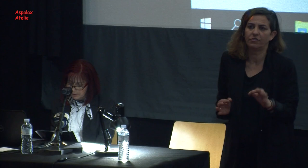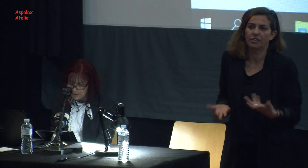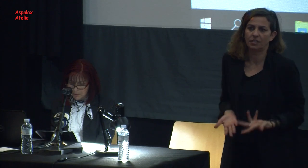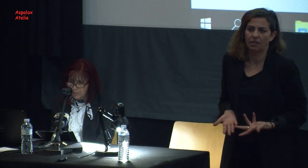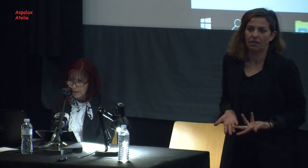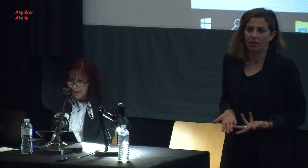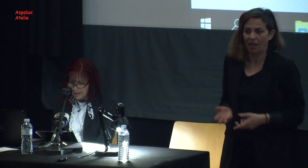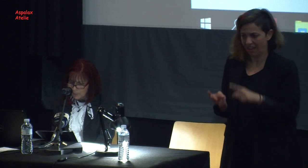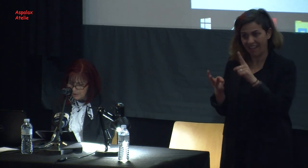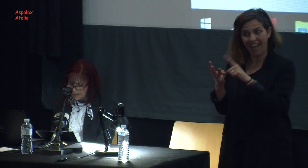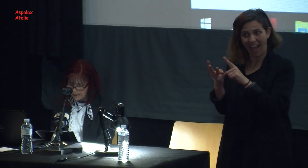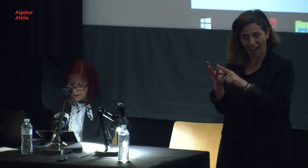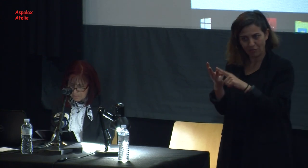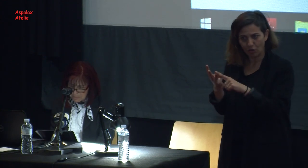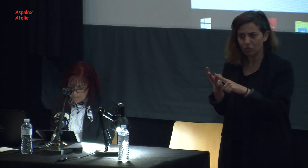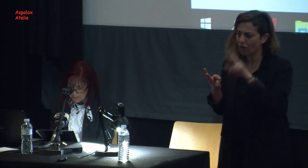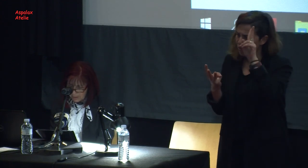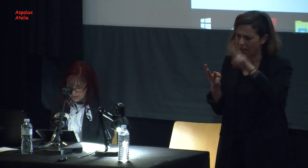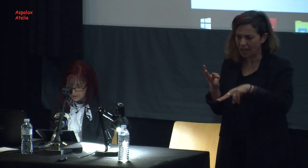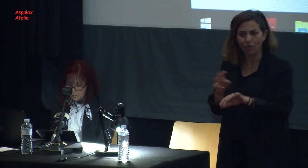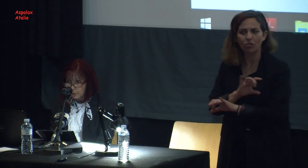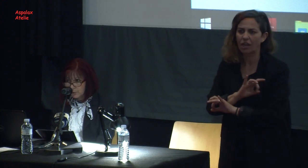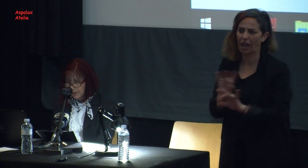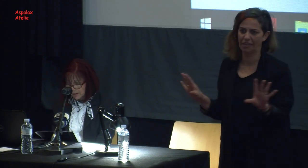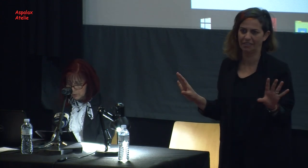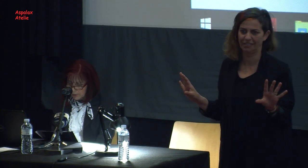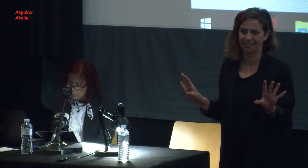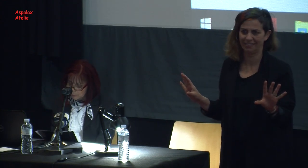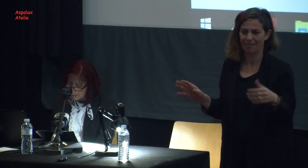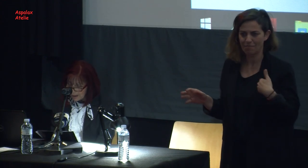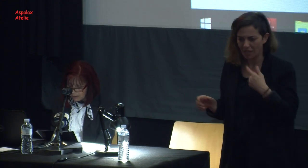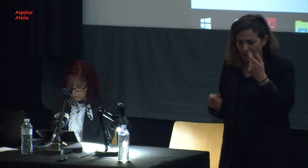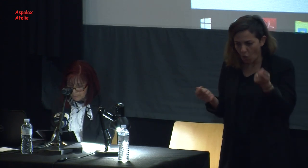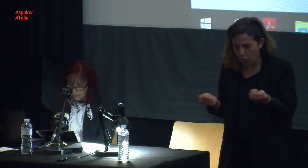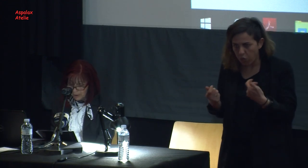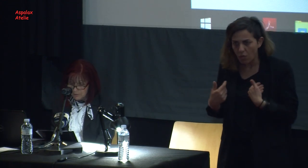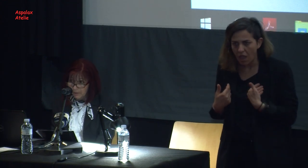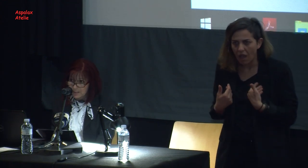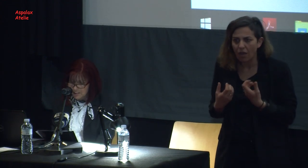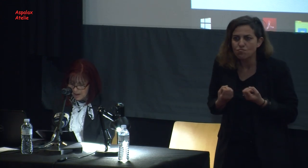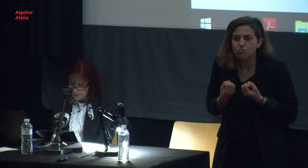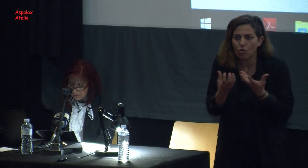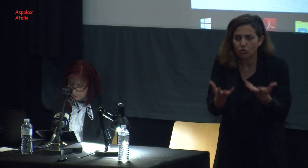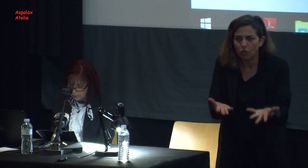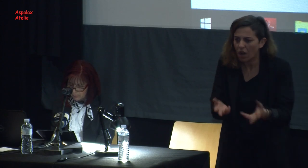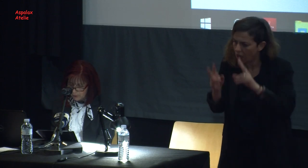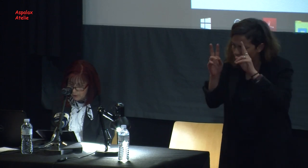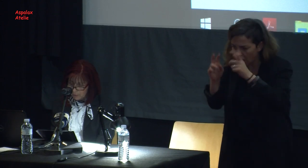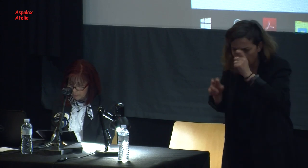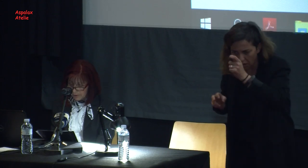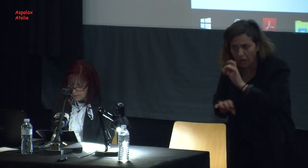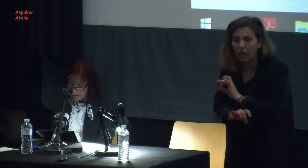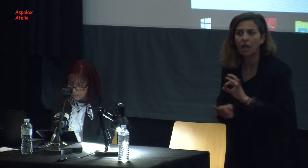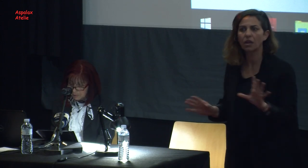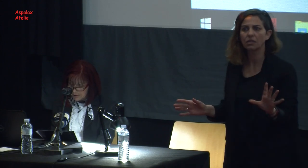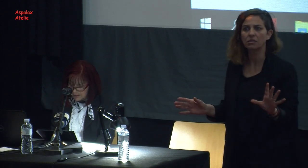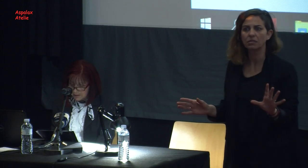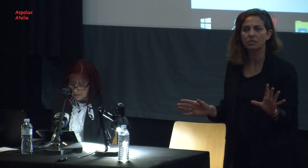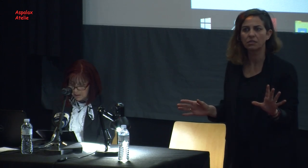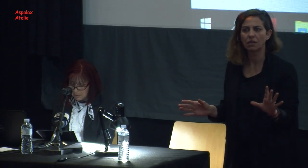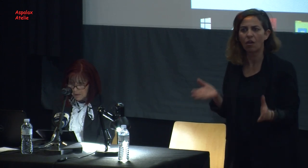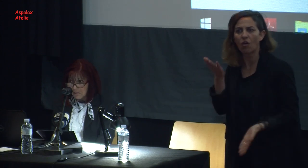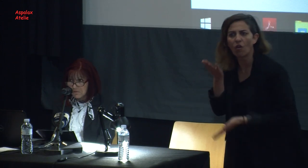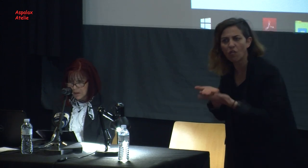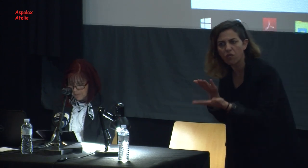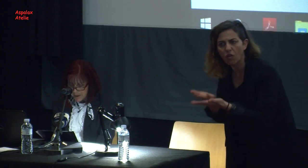δεν αναγνωρίζεται πουθενά και από κανένα. Η προσφορά και το έργο του μεγάλο, πολλές φορές δυσβάστακτο. Βοήθεια,